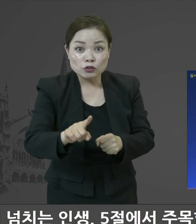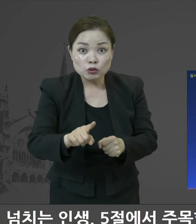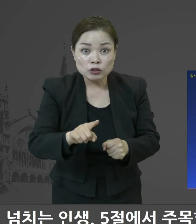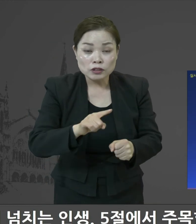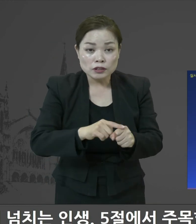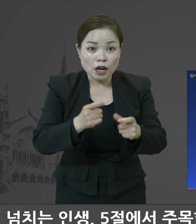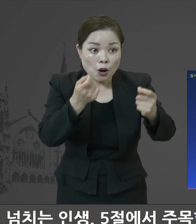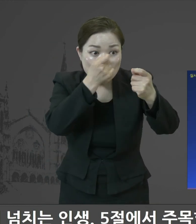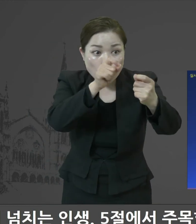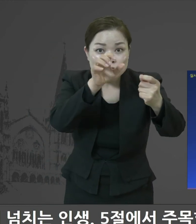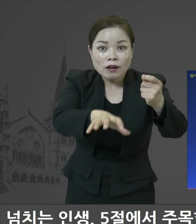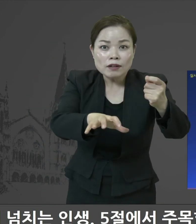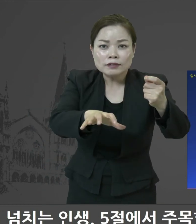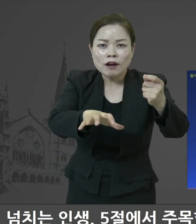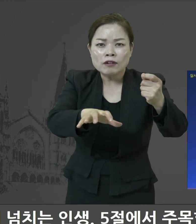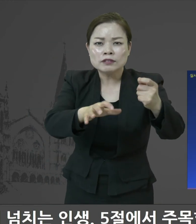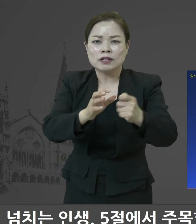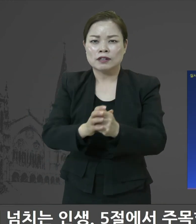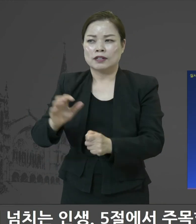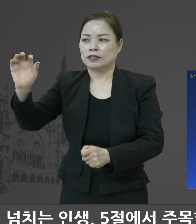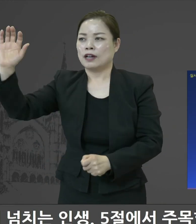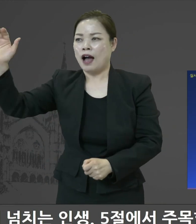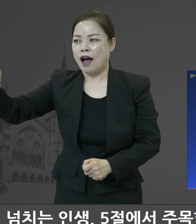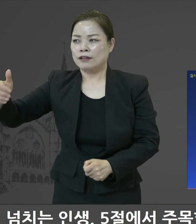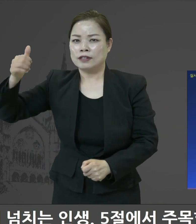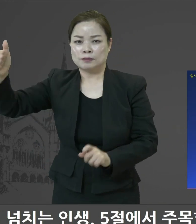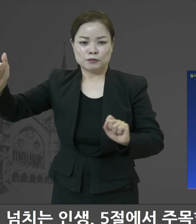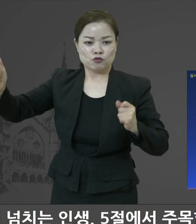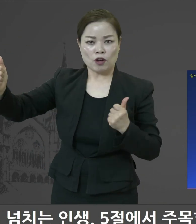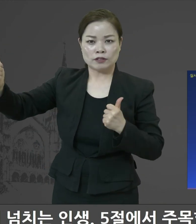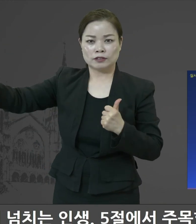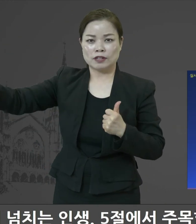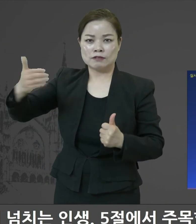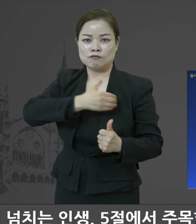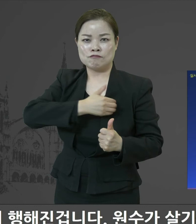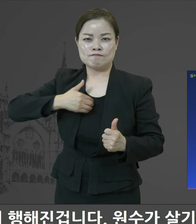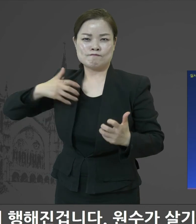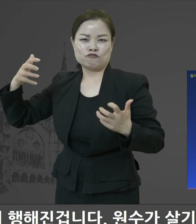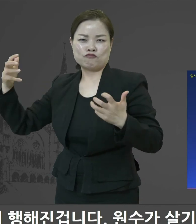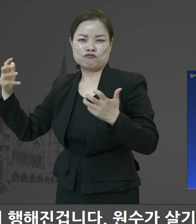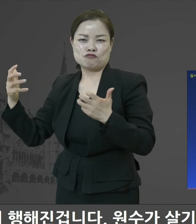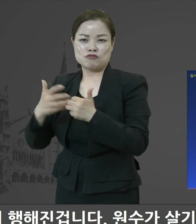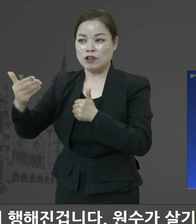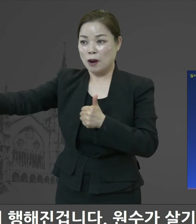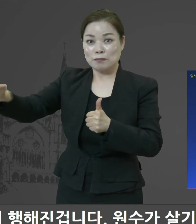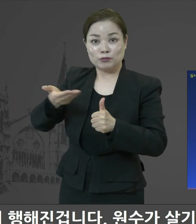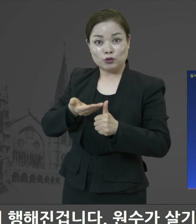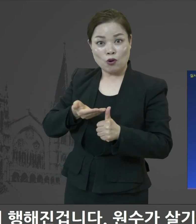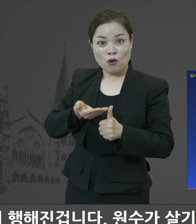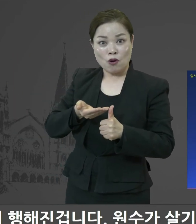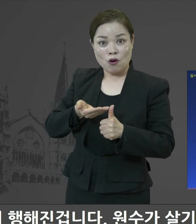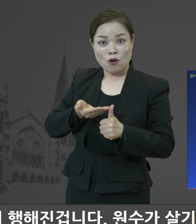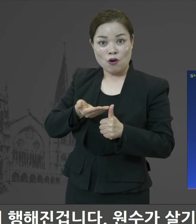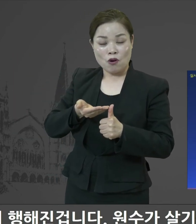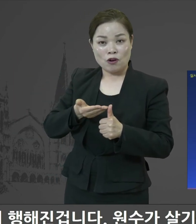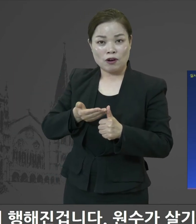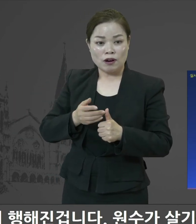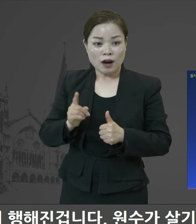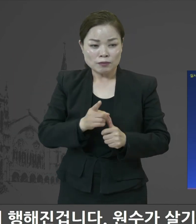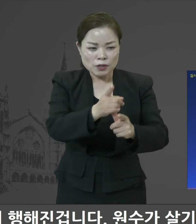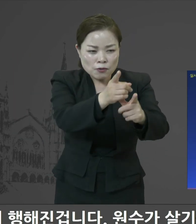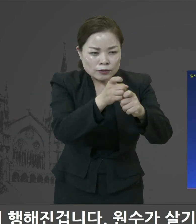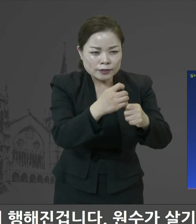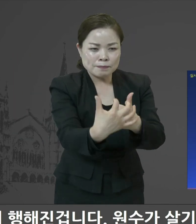원수의 목전에서 하나님은 다윗에게 최고의 대접을 합니다. 이 얼마나 통쾌한 순간입니까? 제 아무리